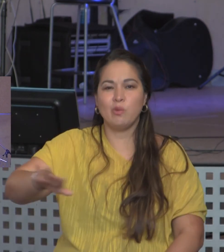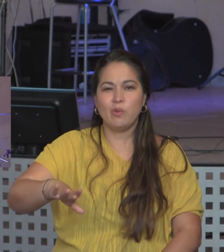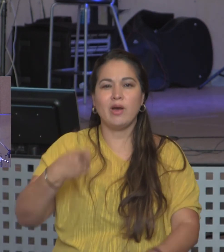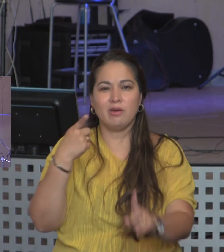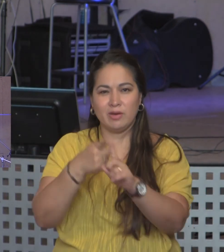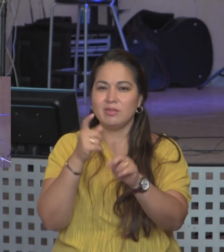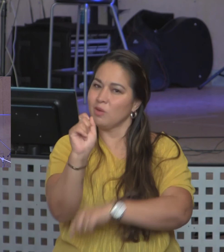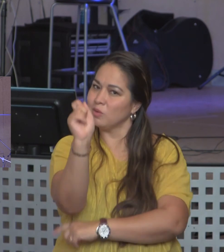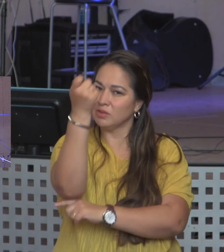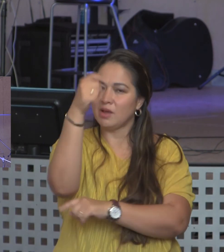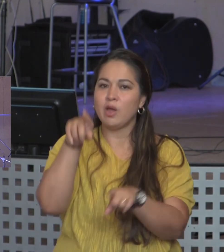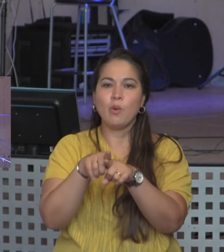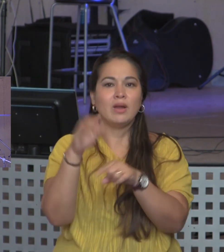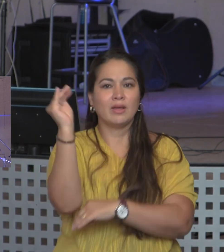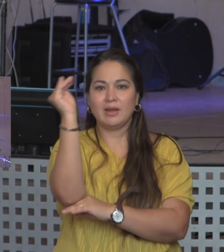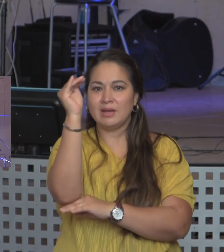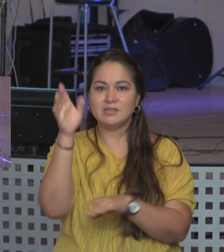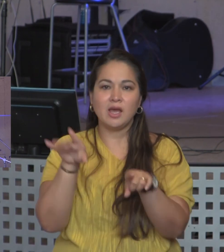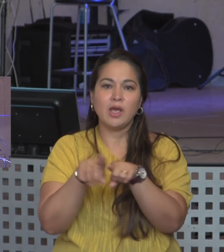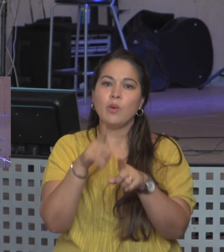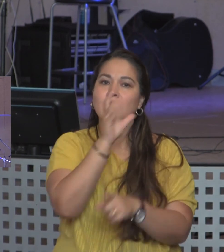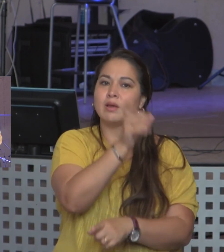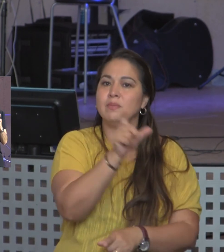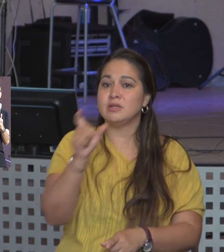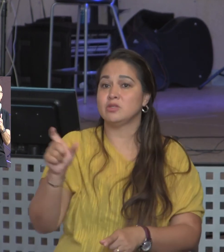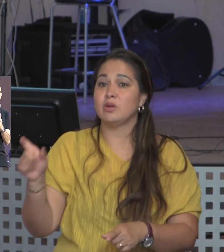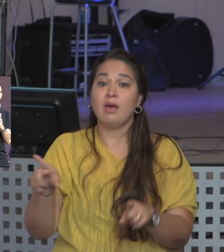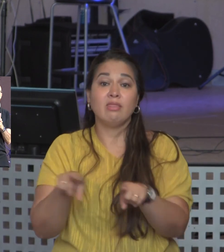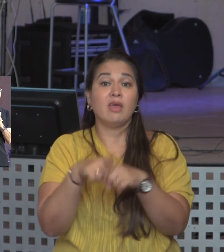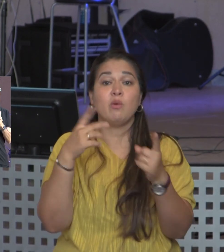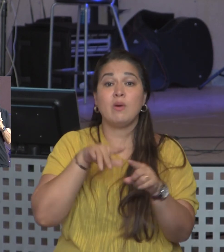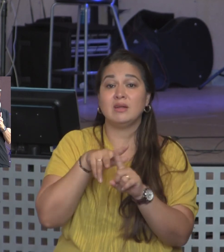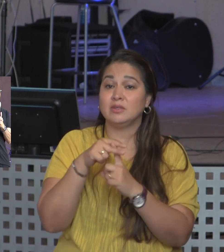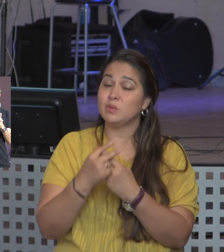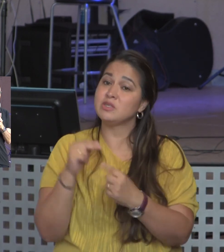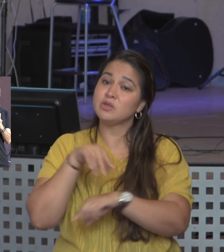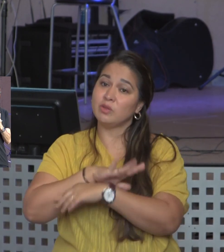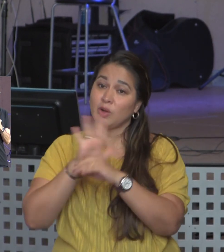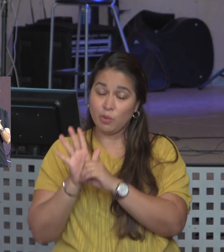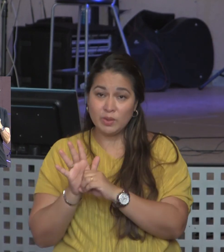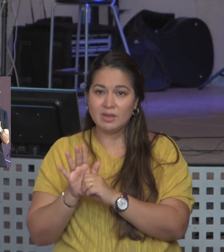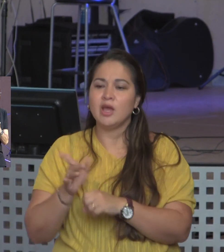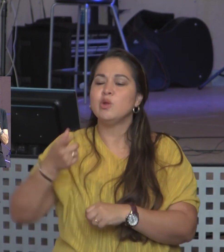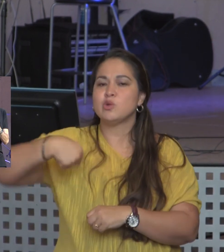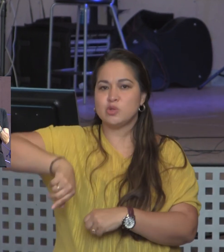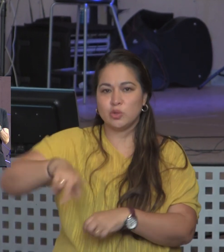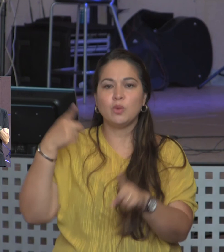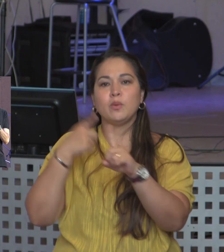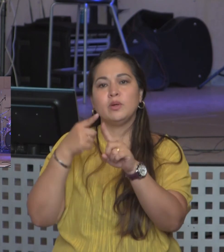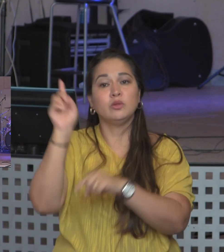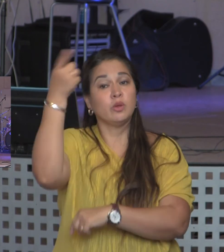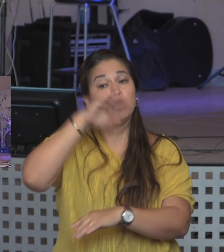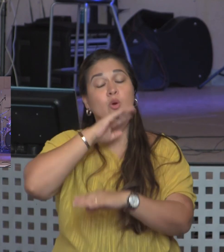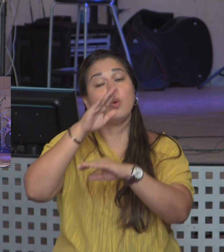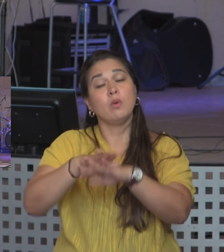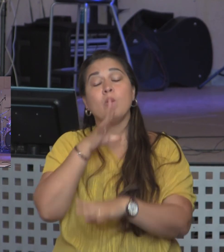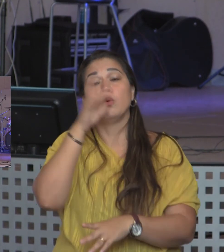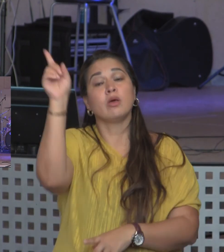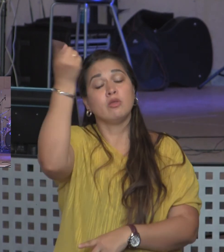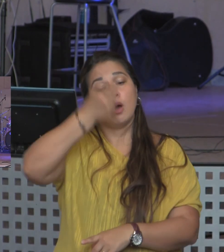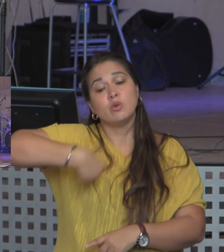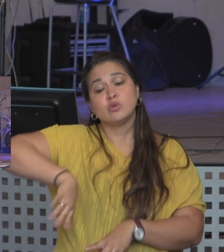como congregación. No importa quién lo impida o quién trate de impedirlo, allí acabaremos. ¿Por qué? Porque Él nos